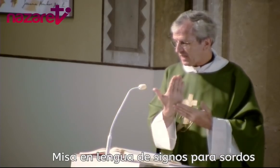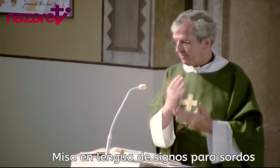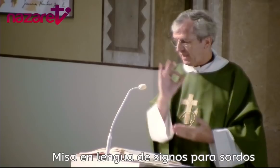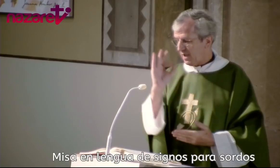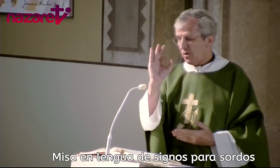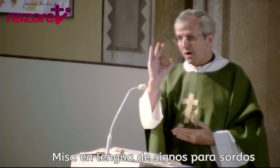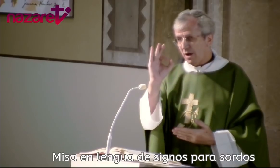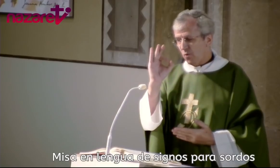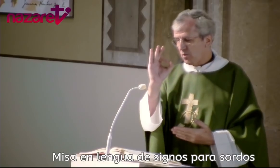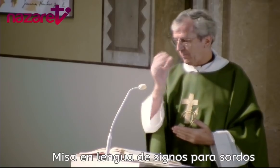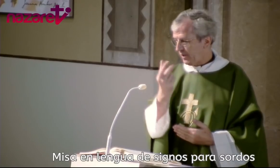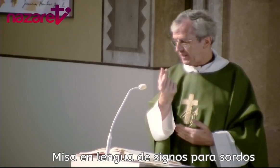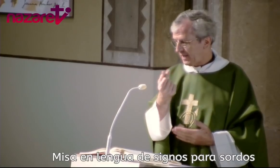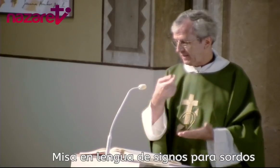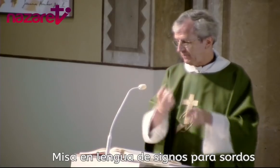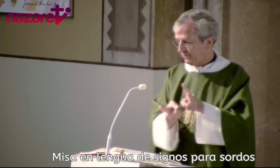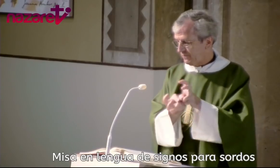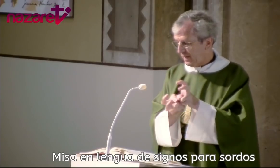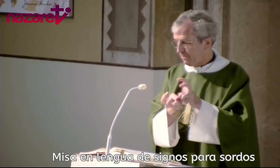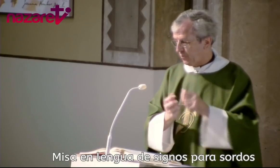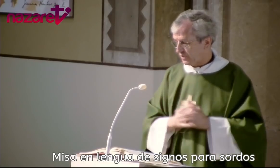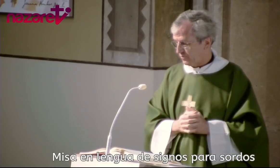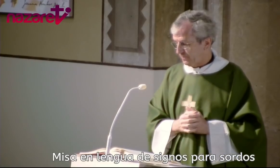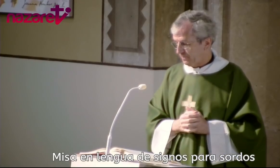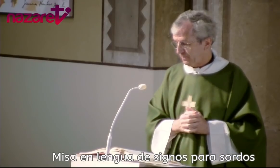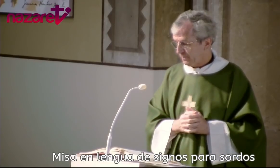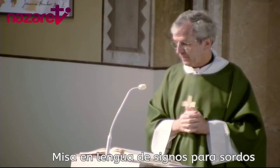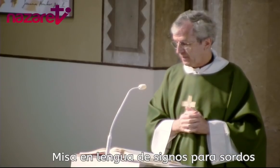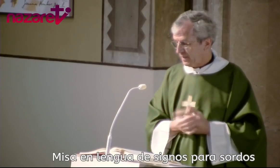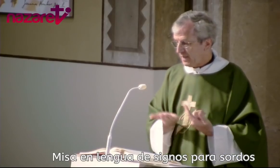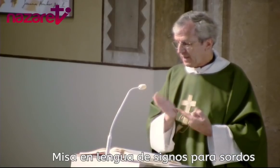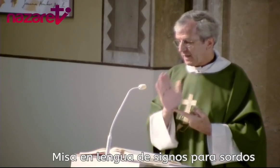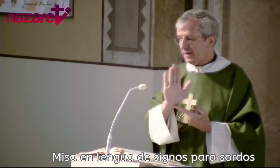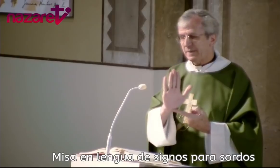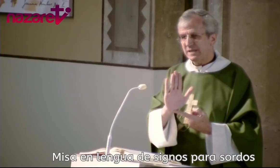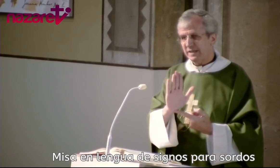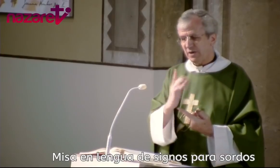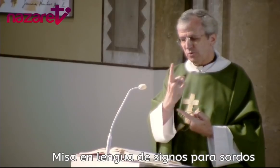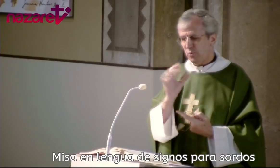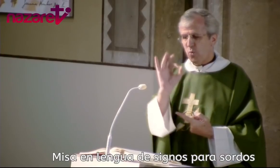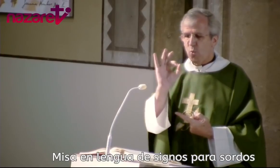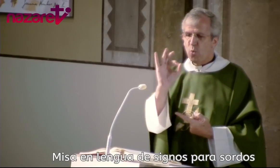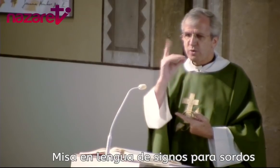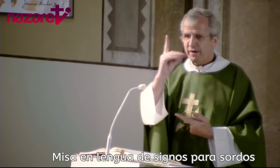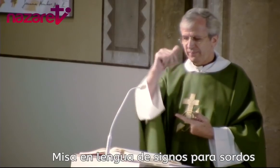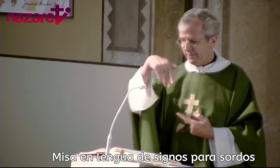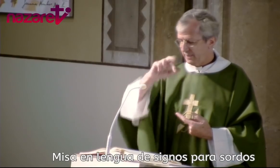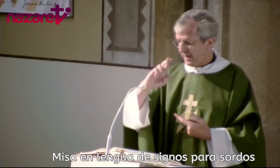Enseñadme una moneda del impuesto. Y le presentaron un